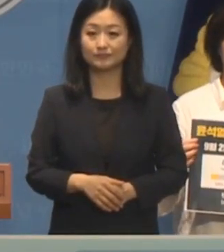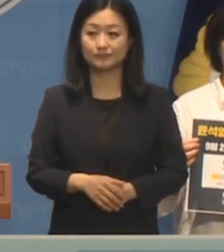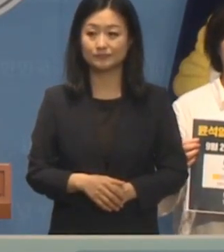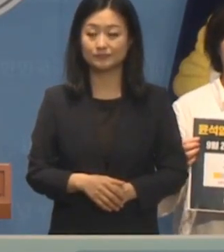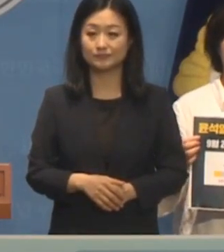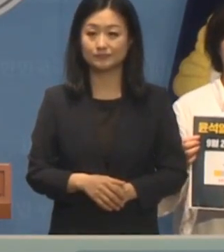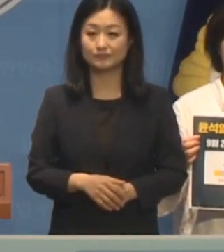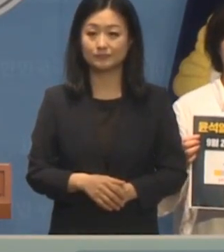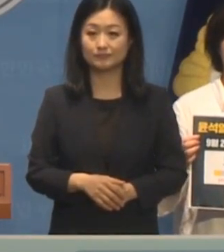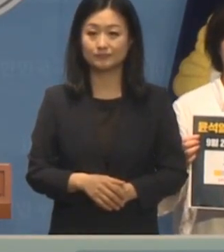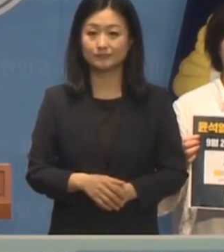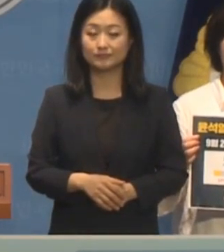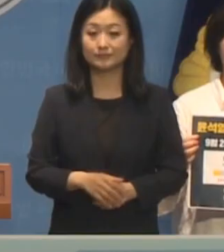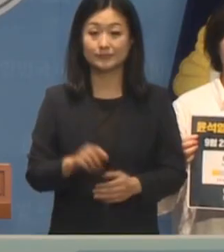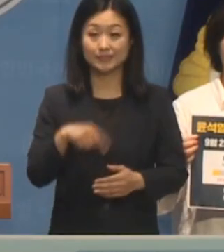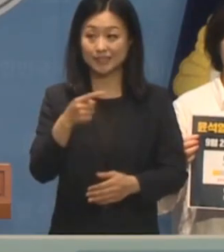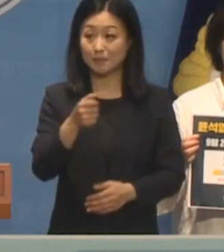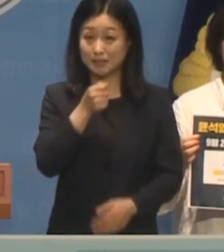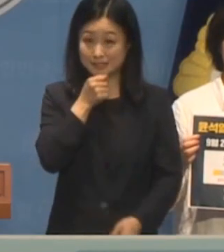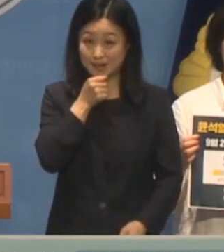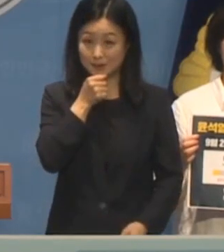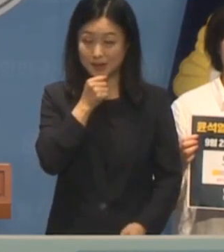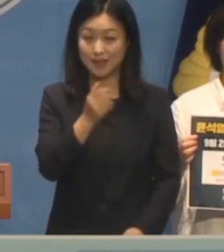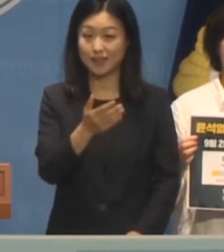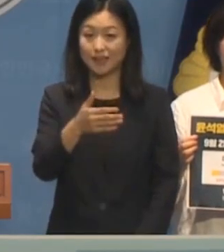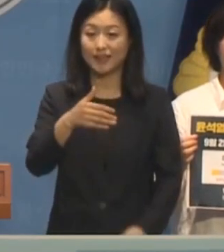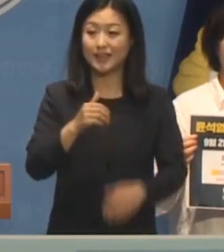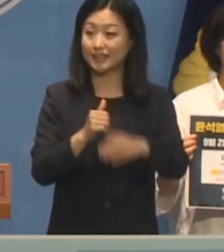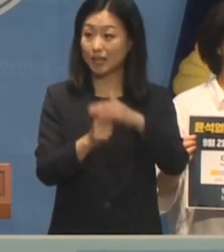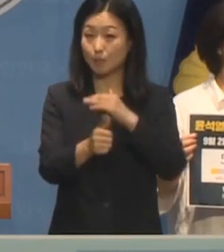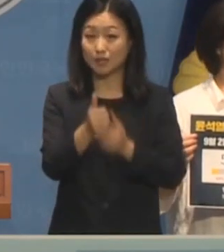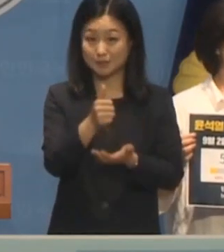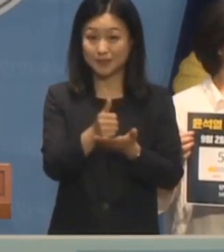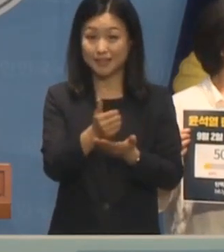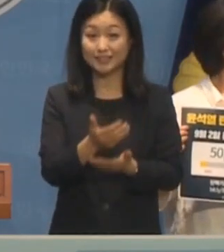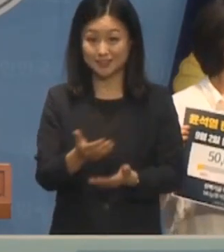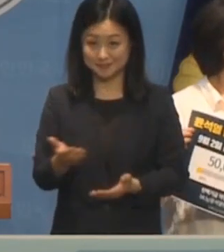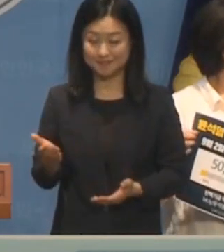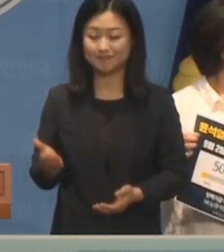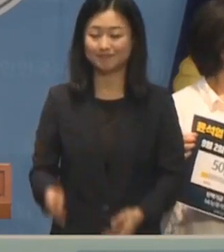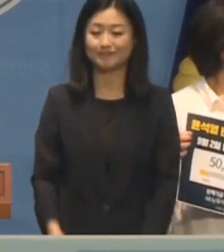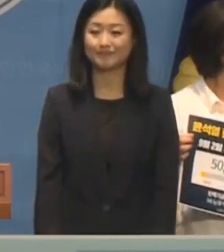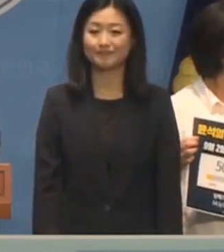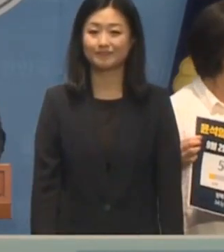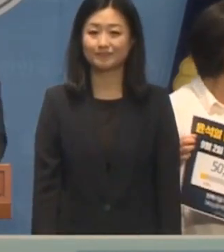이후 사회는 저희 권오혁 촛불행동 공동대표님께서 이어가도록 하겠습니다.